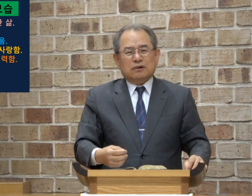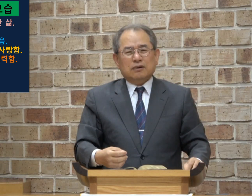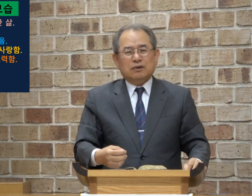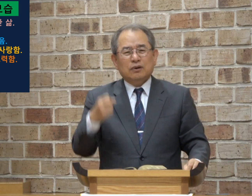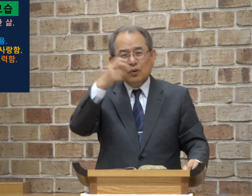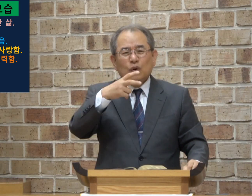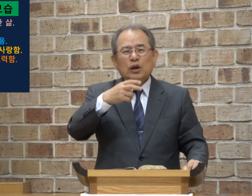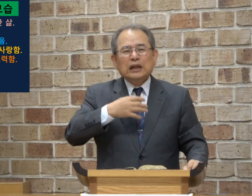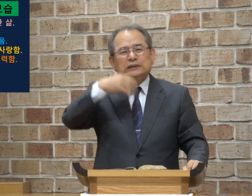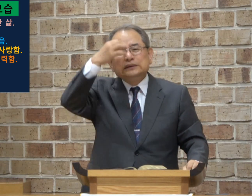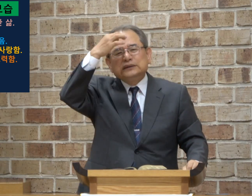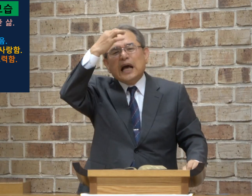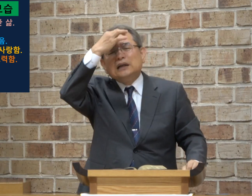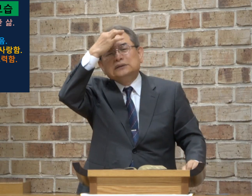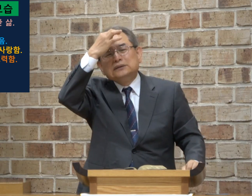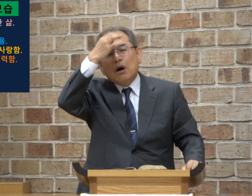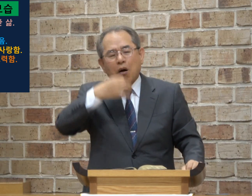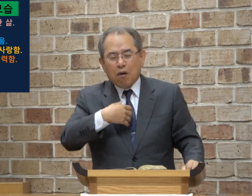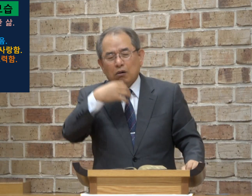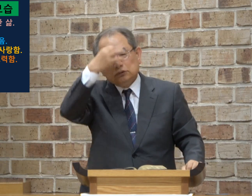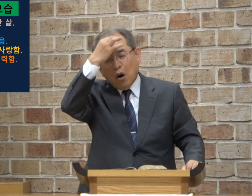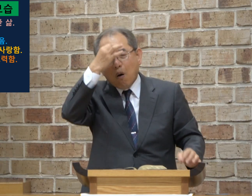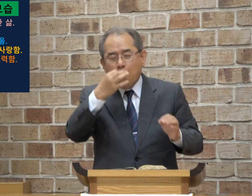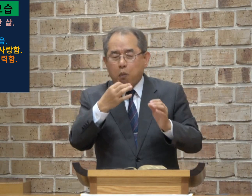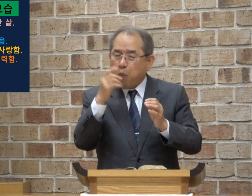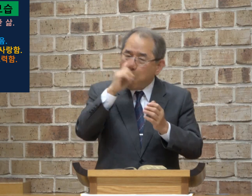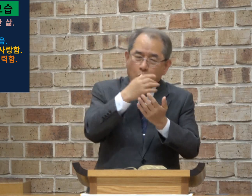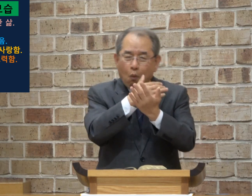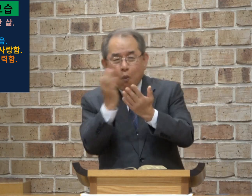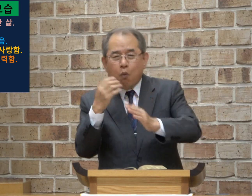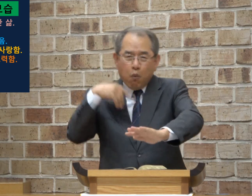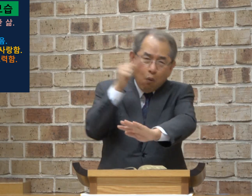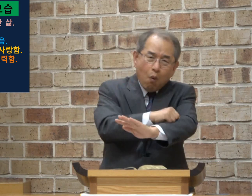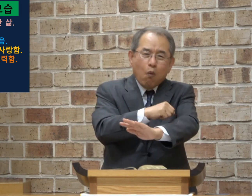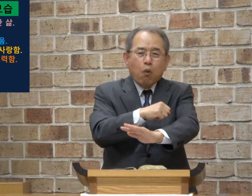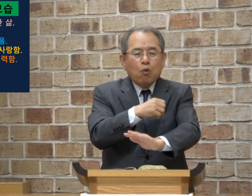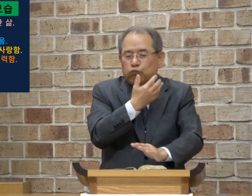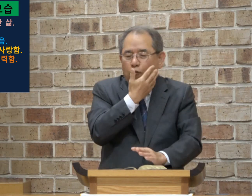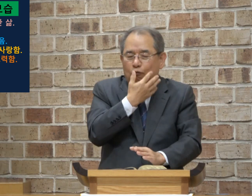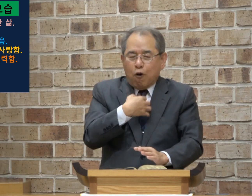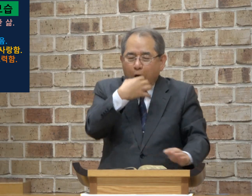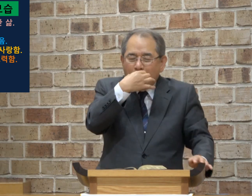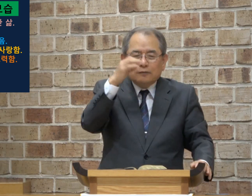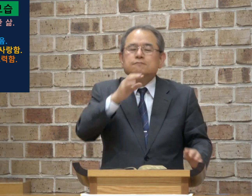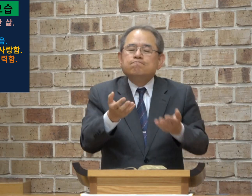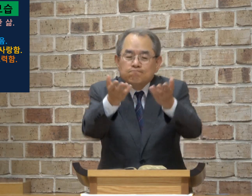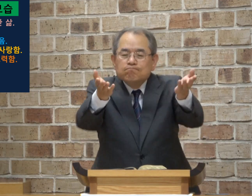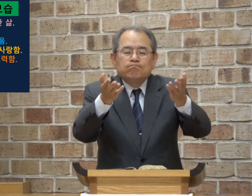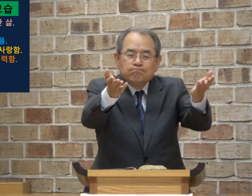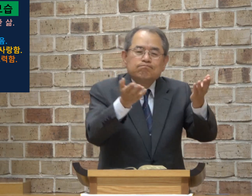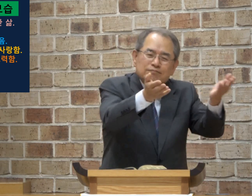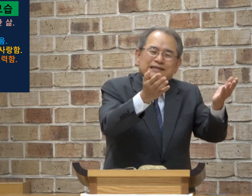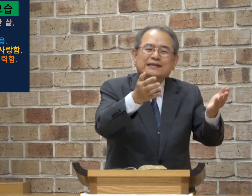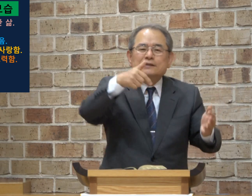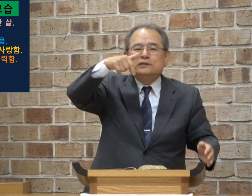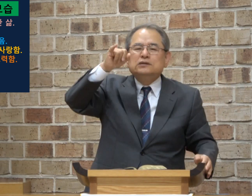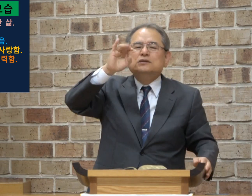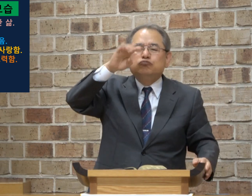늘 여전히 제 시간에 기도하는 훈련이 필요하고 또 재능과 가진